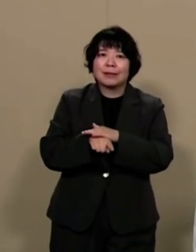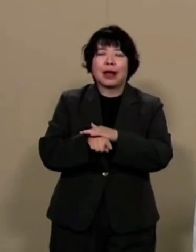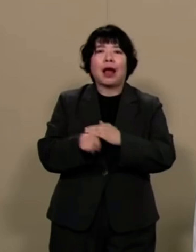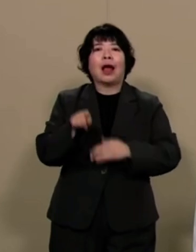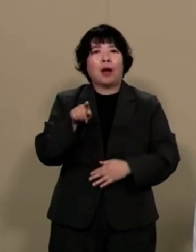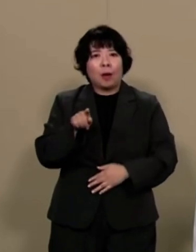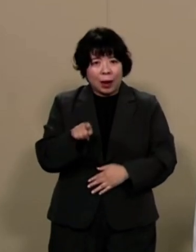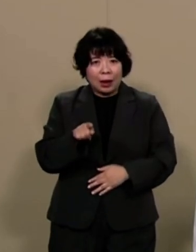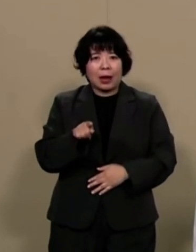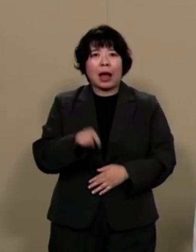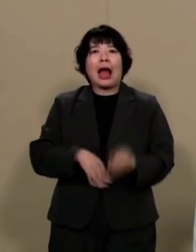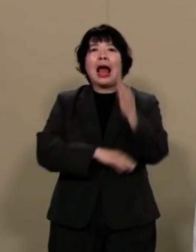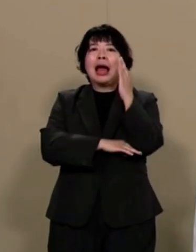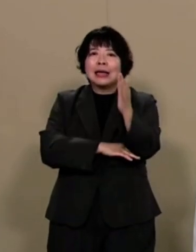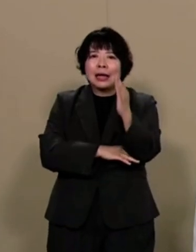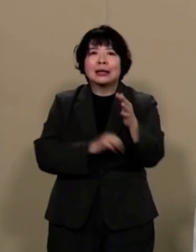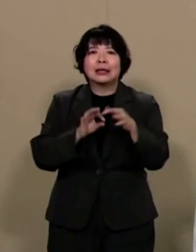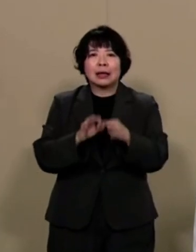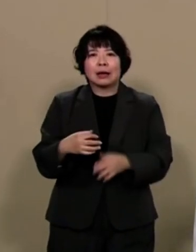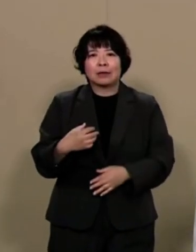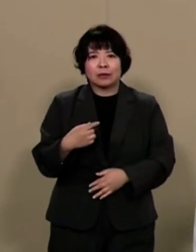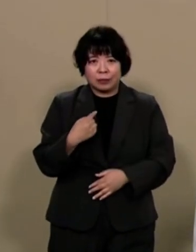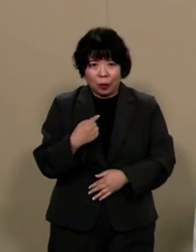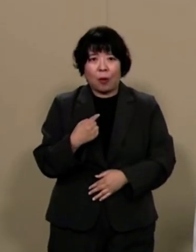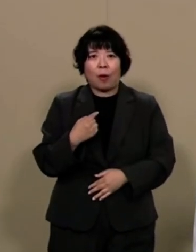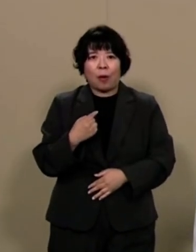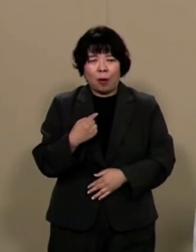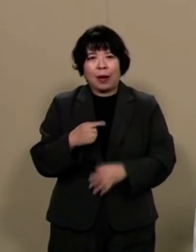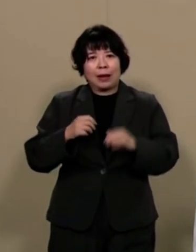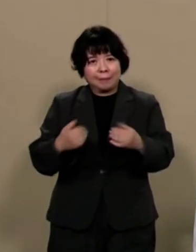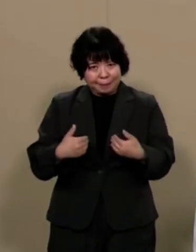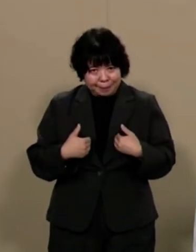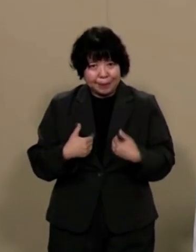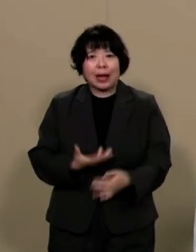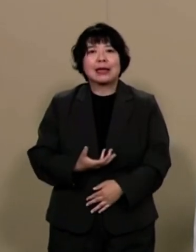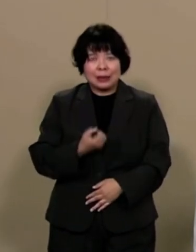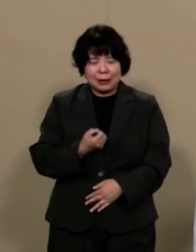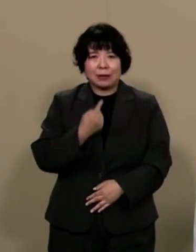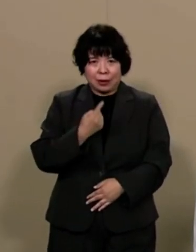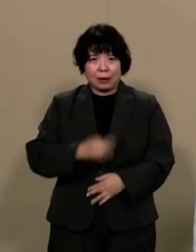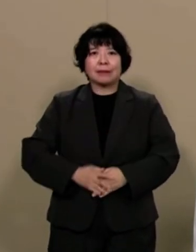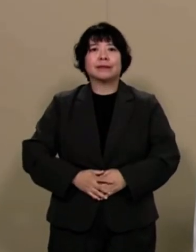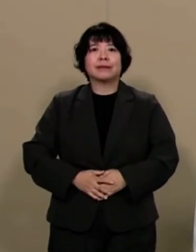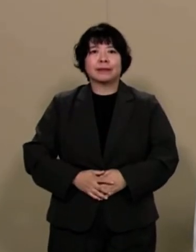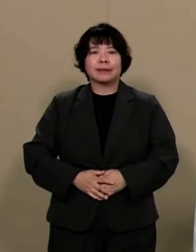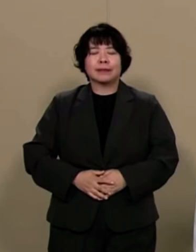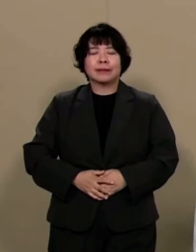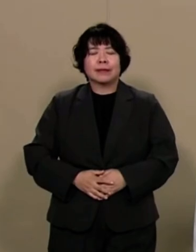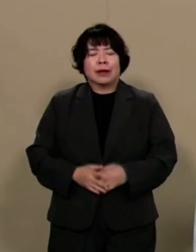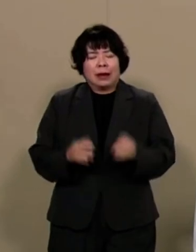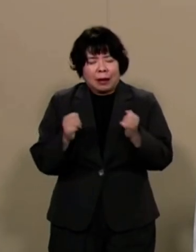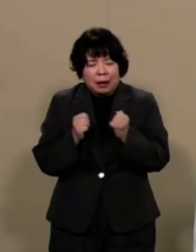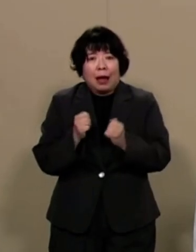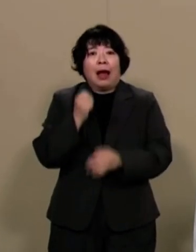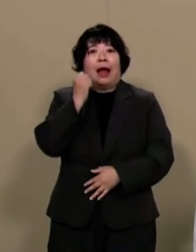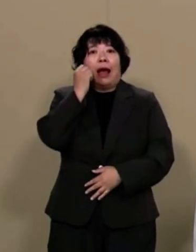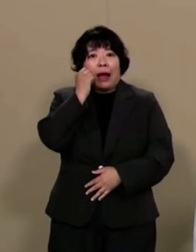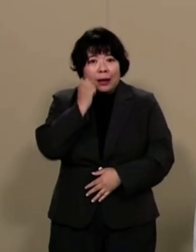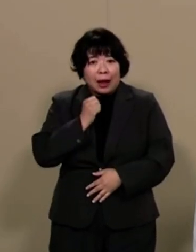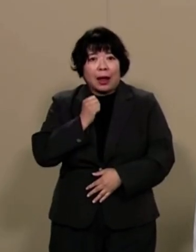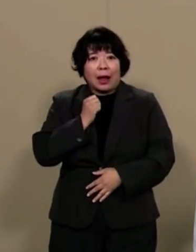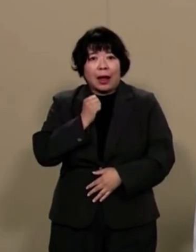が政治に携わるもののある姿だと信じているからですいつく朝に触れ